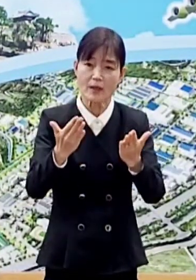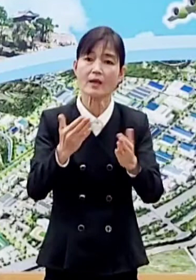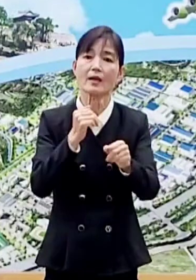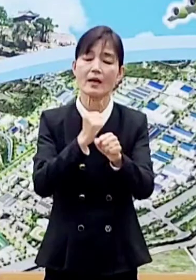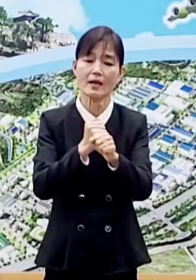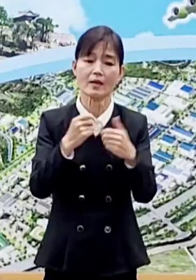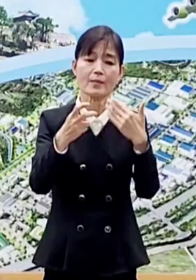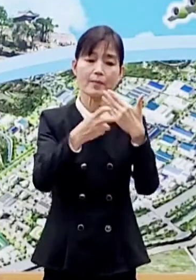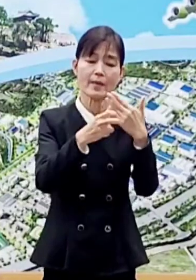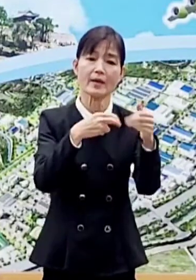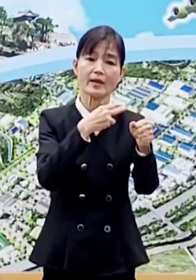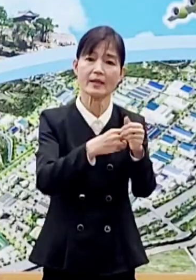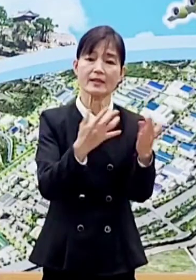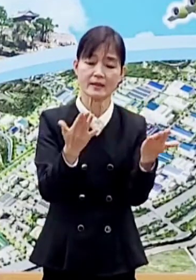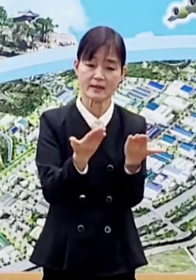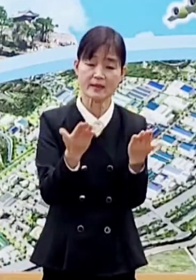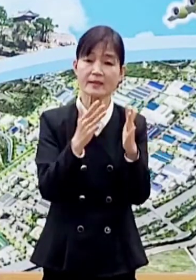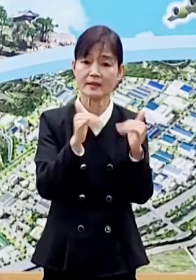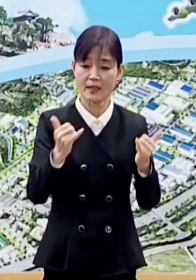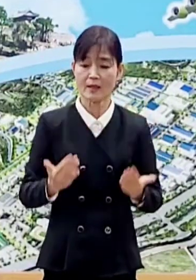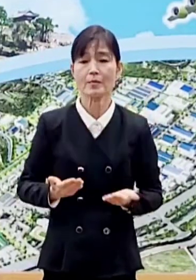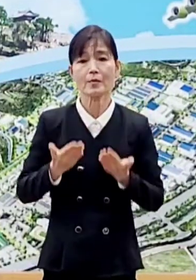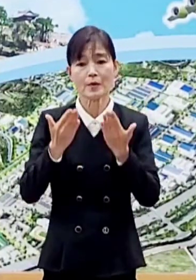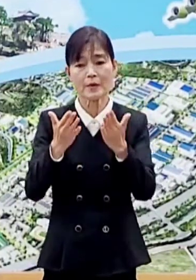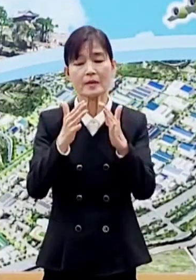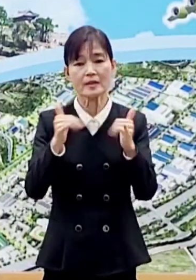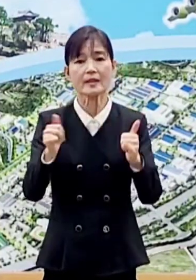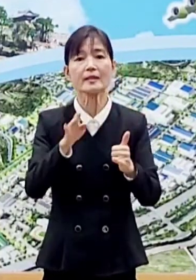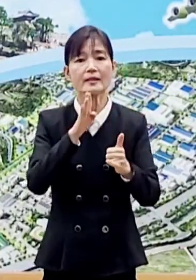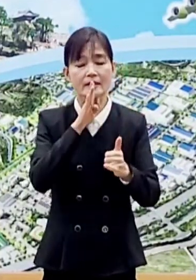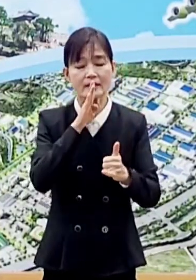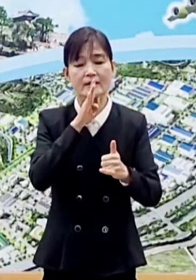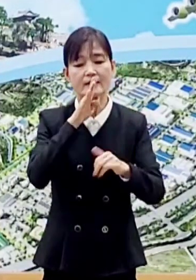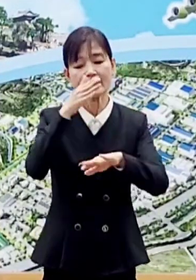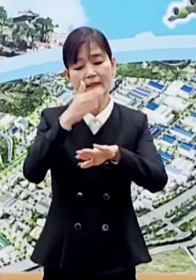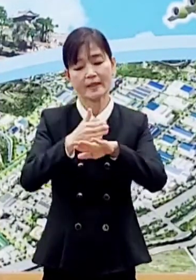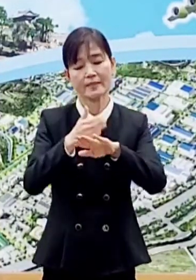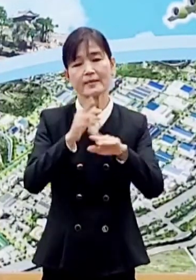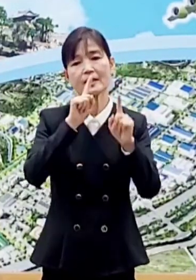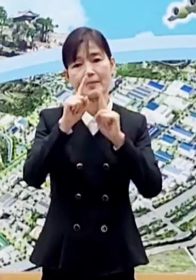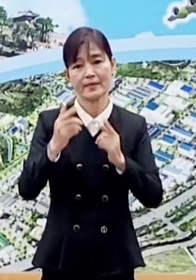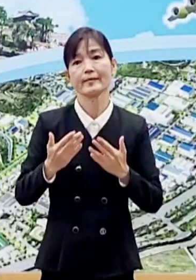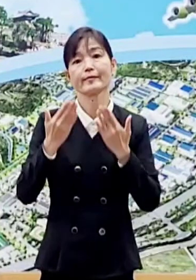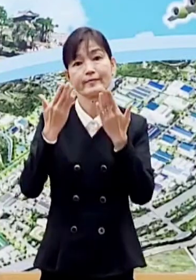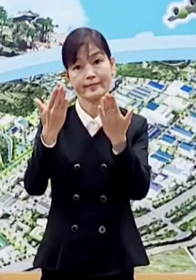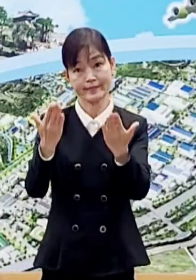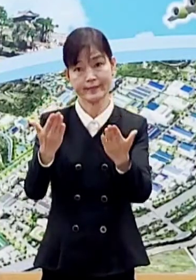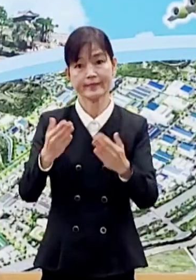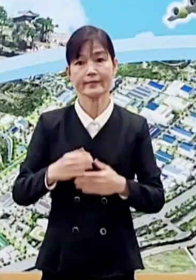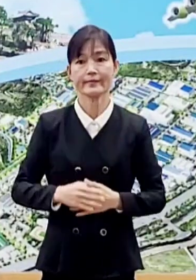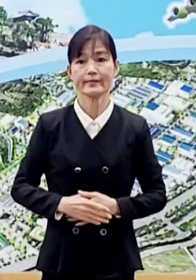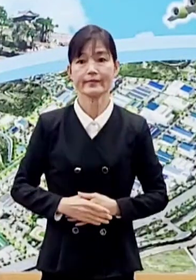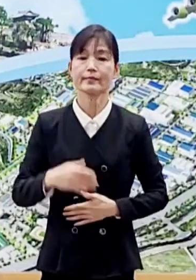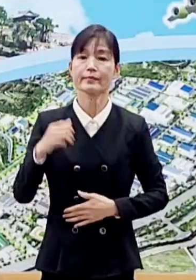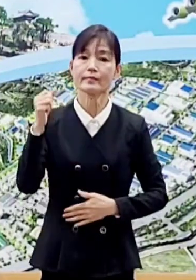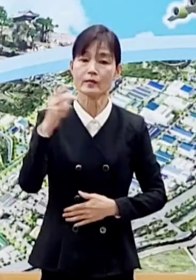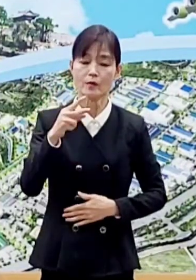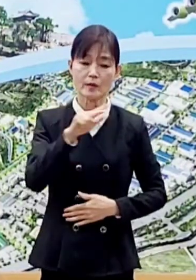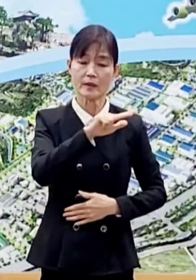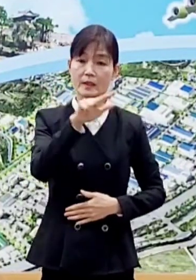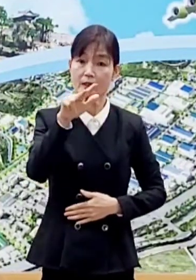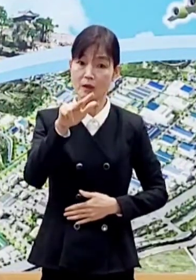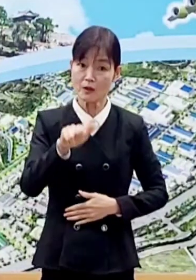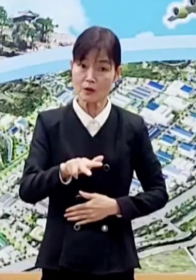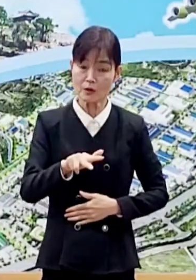의료진과 유관기관, 자원봉사단체에 심심한 감사의 말씀을 드립니다. 그리고 우리시